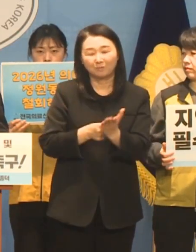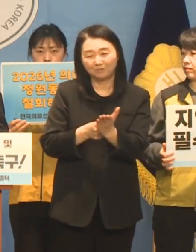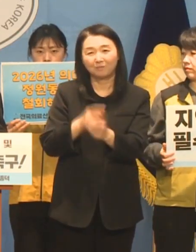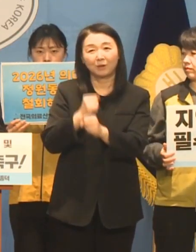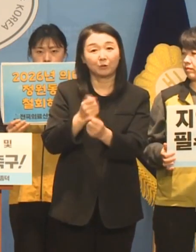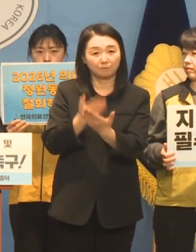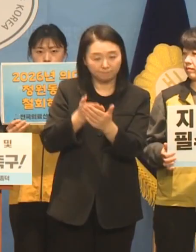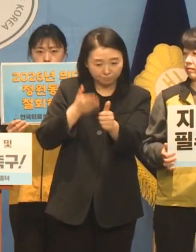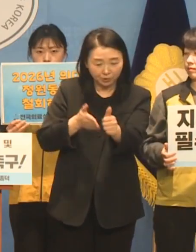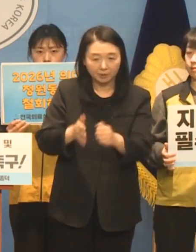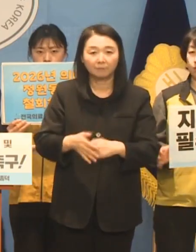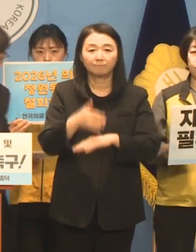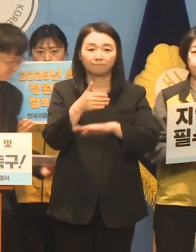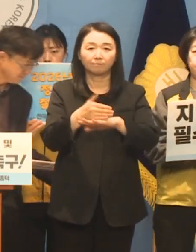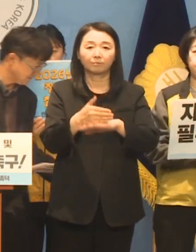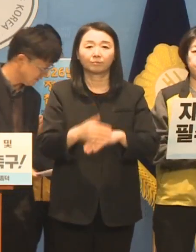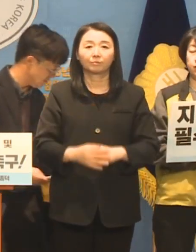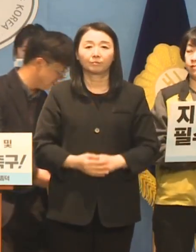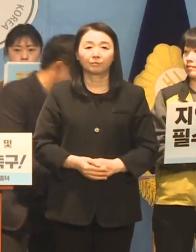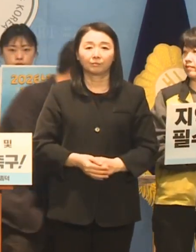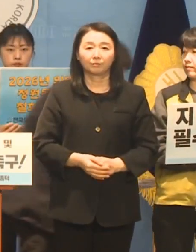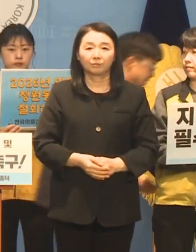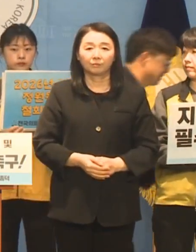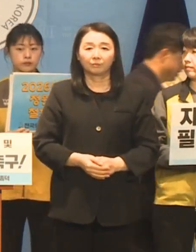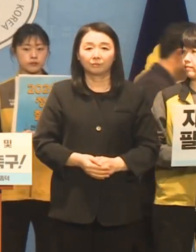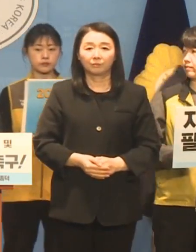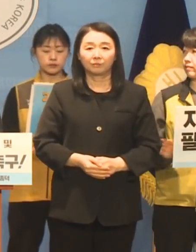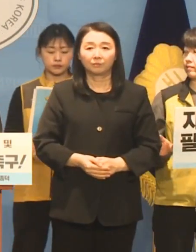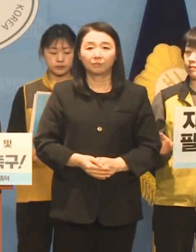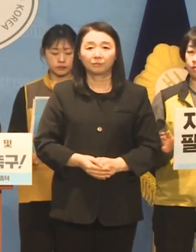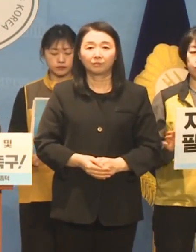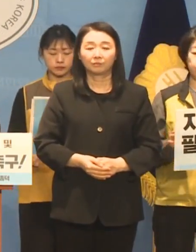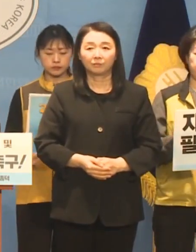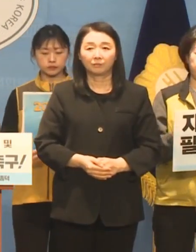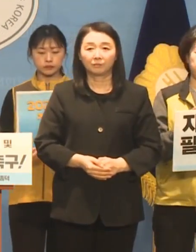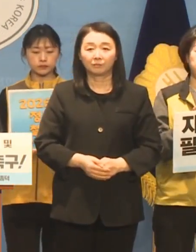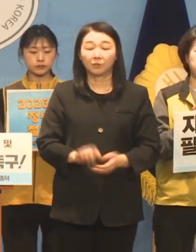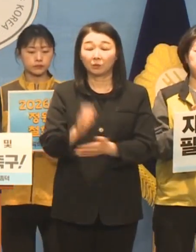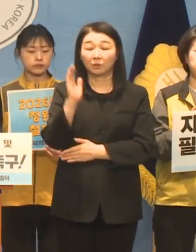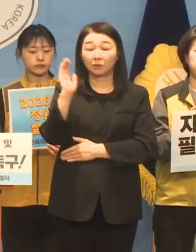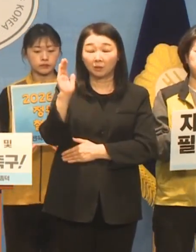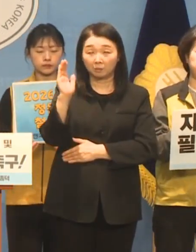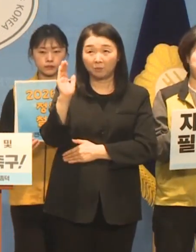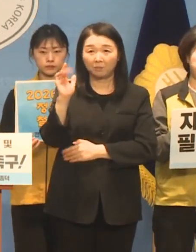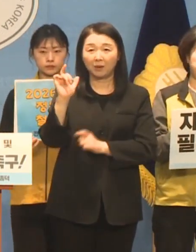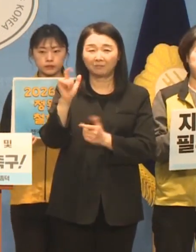촉구합니다. 감사합니다. 네,